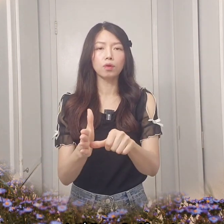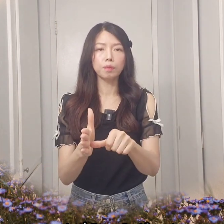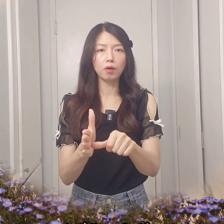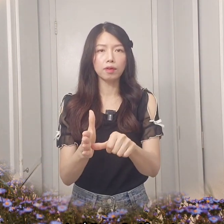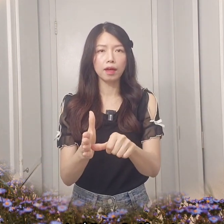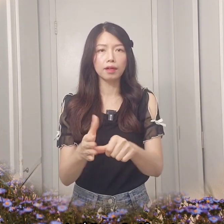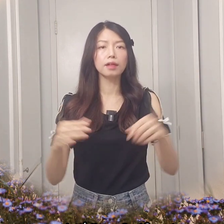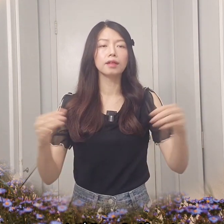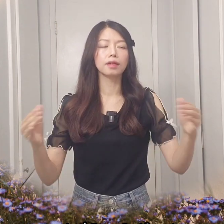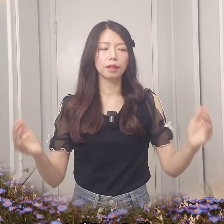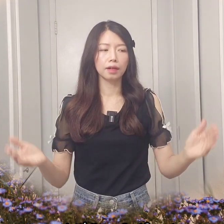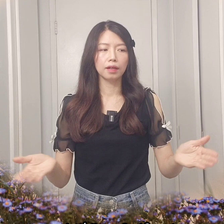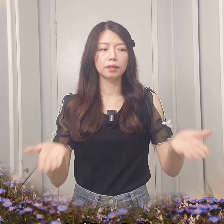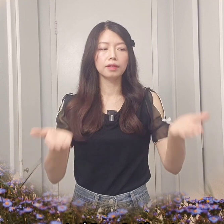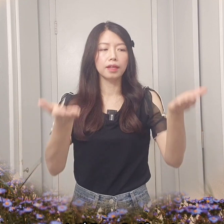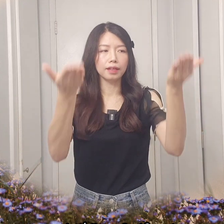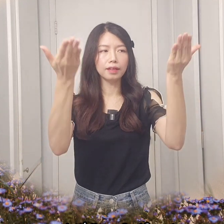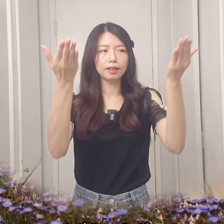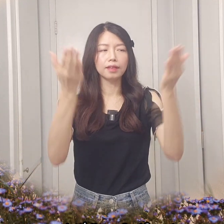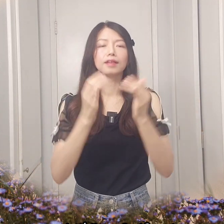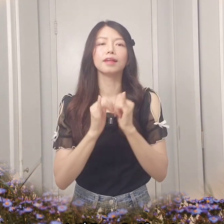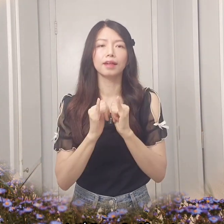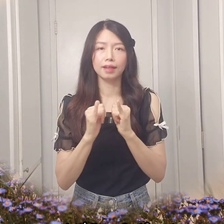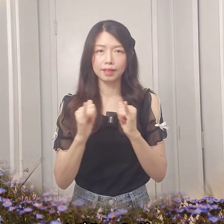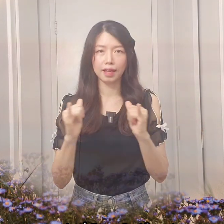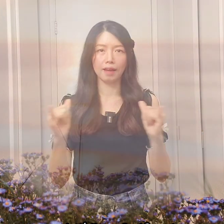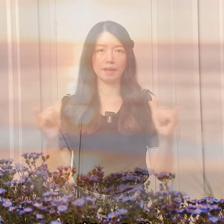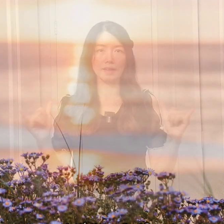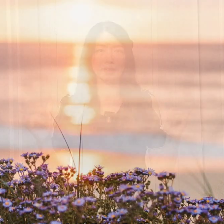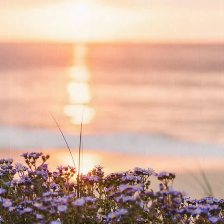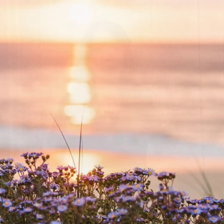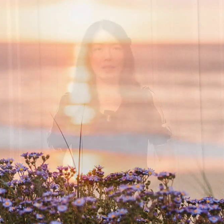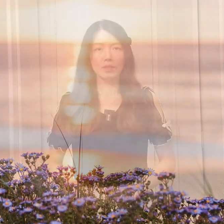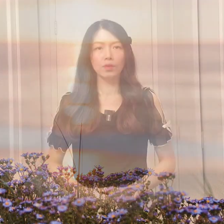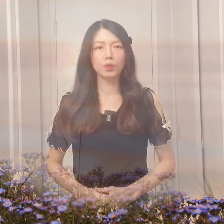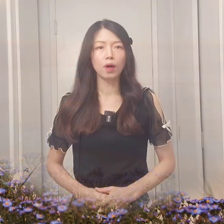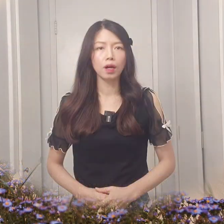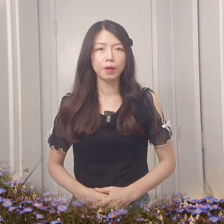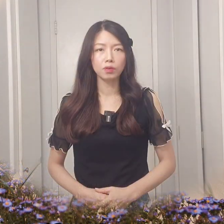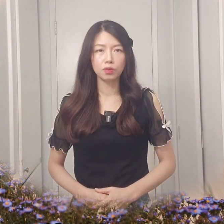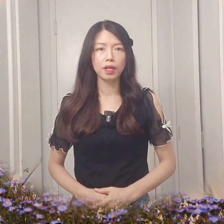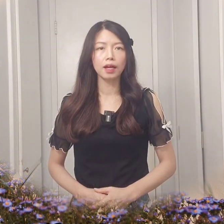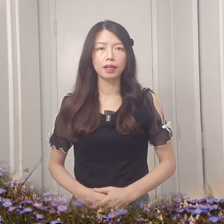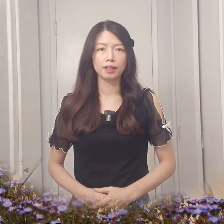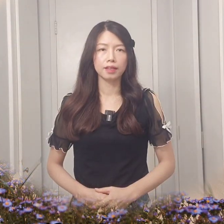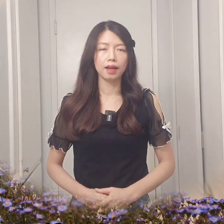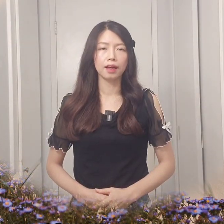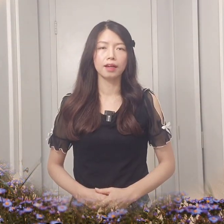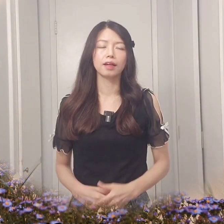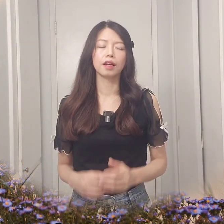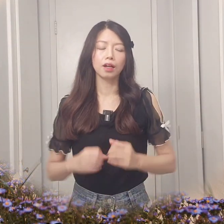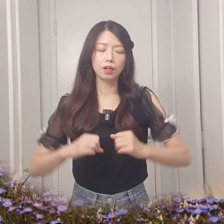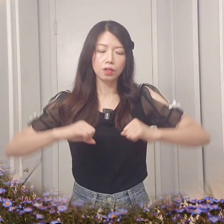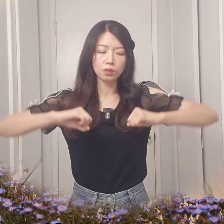인생 혹은 평생을 드리는 자. 순종하며 주 따라가는